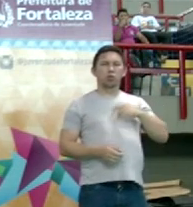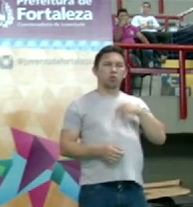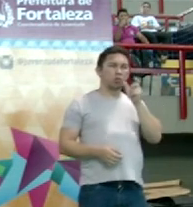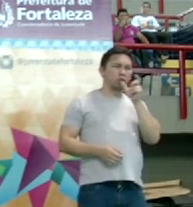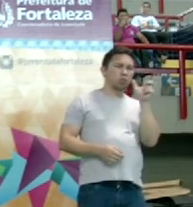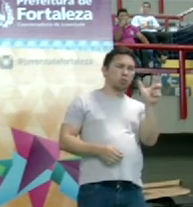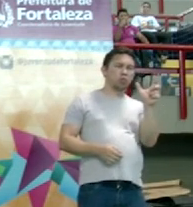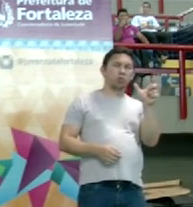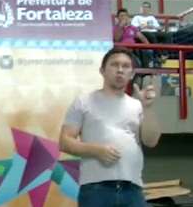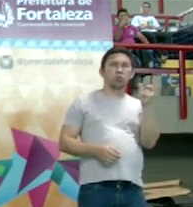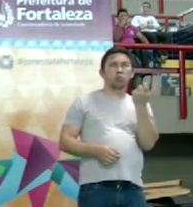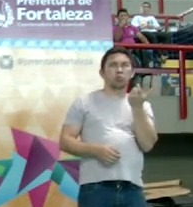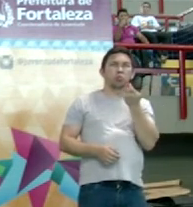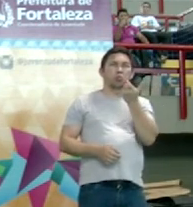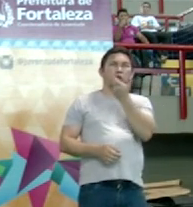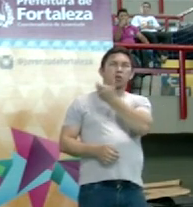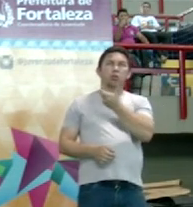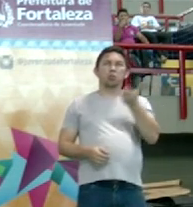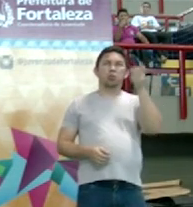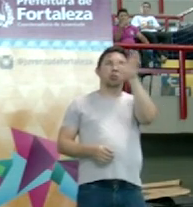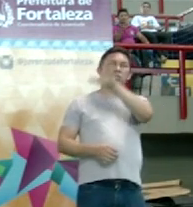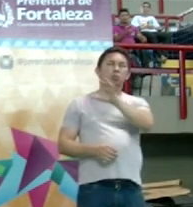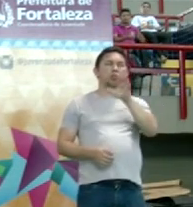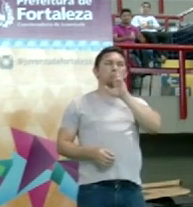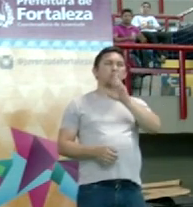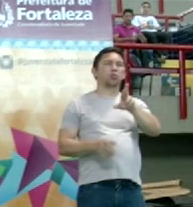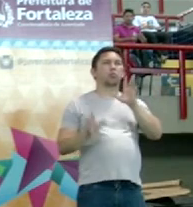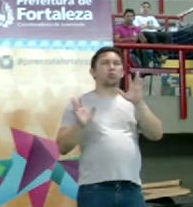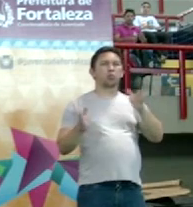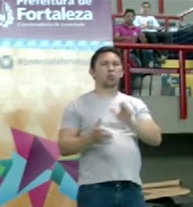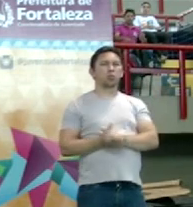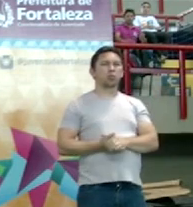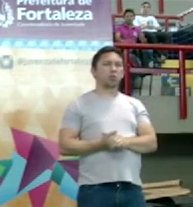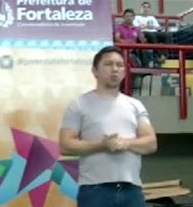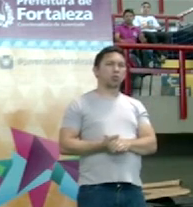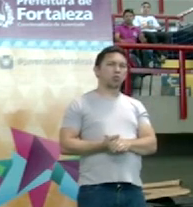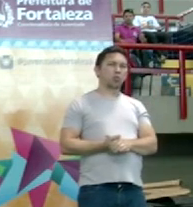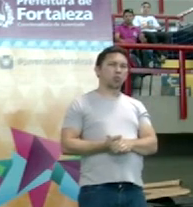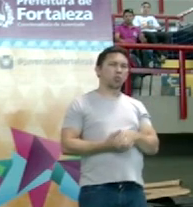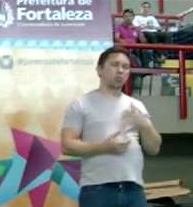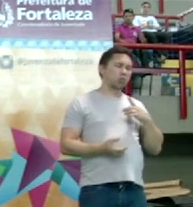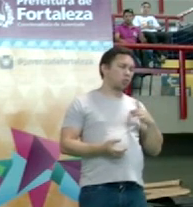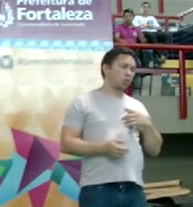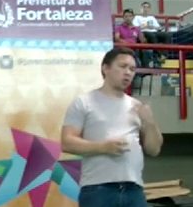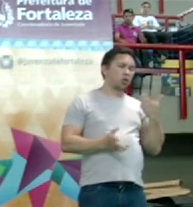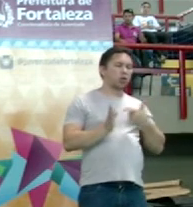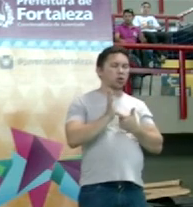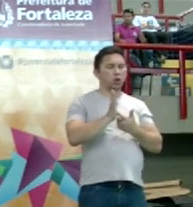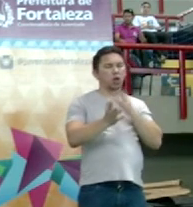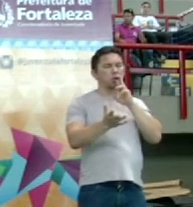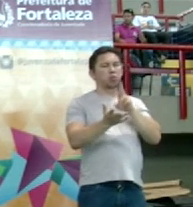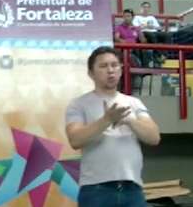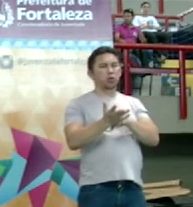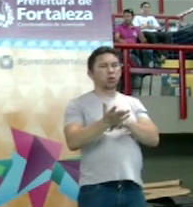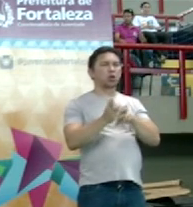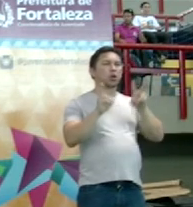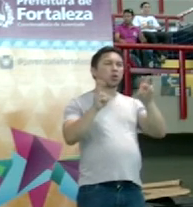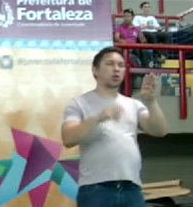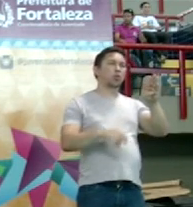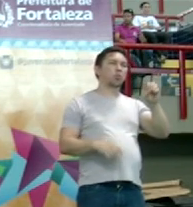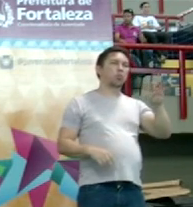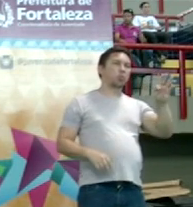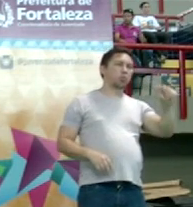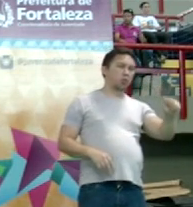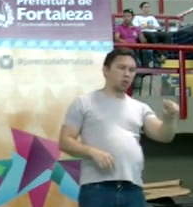termos regionais na prova do Enem. Eu também já respondi, dei o exemplo do verbo botar. Se você usar um